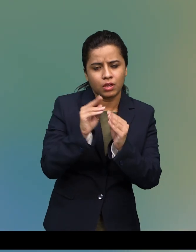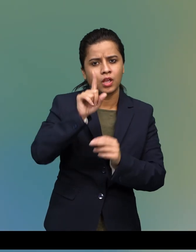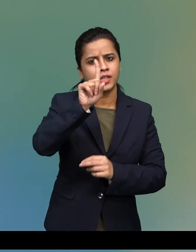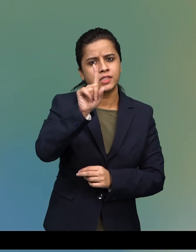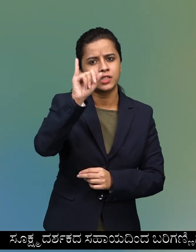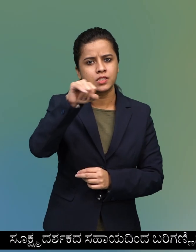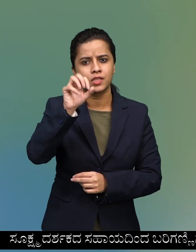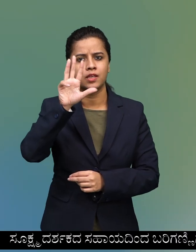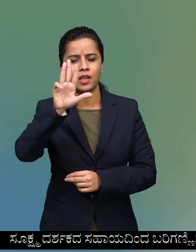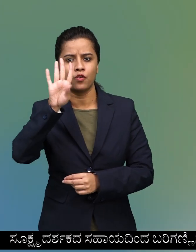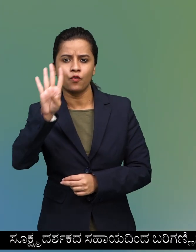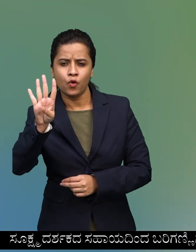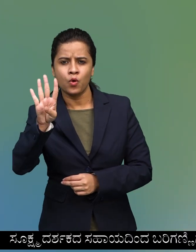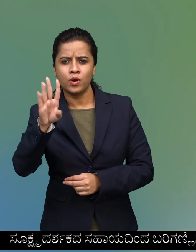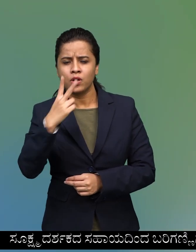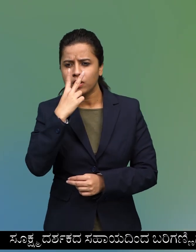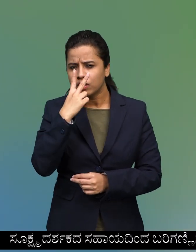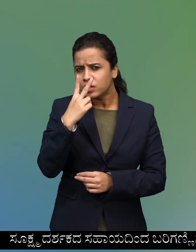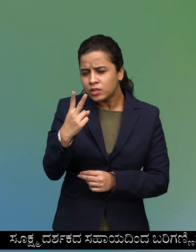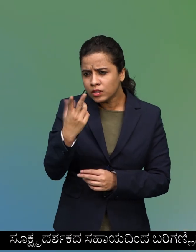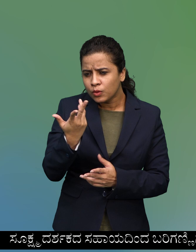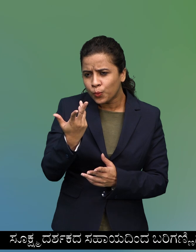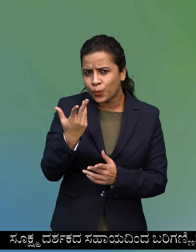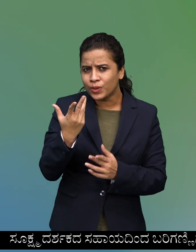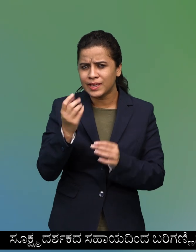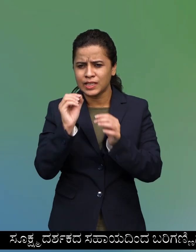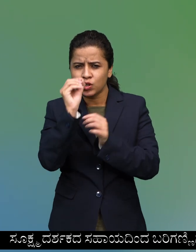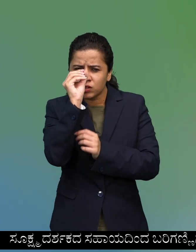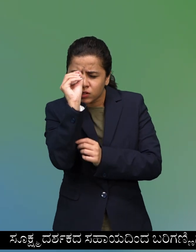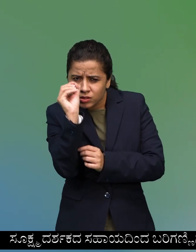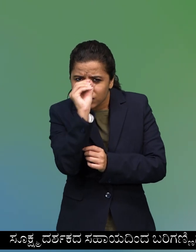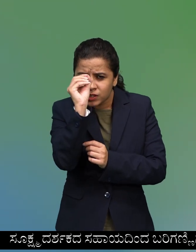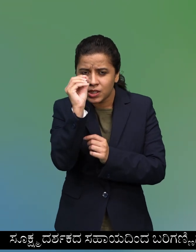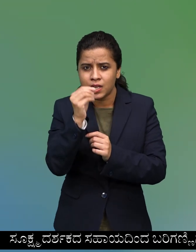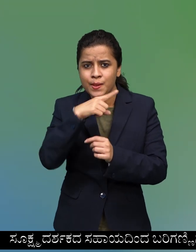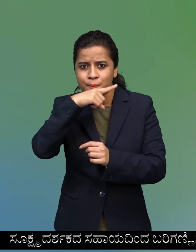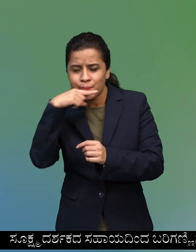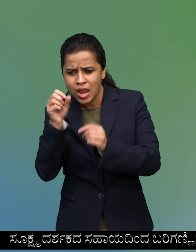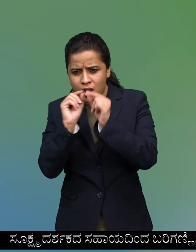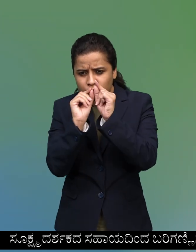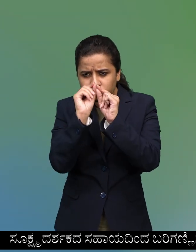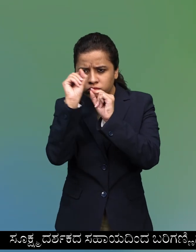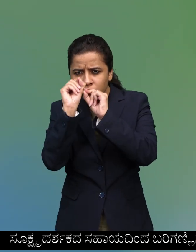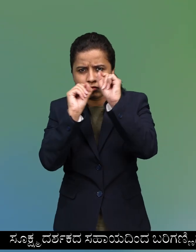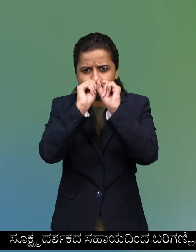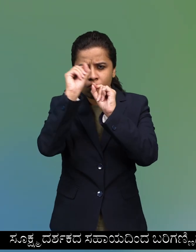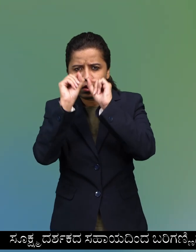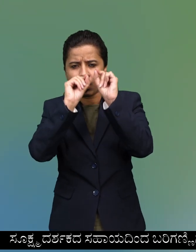1694ರವರೆಗೆ ಸೂಕ್ಷ್ಮದರ್ಶಕದ ಸಹಾಯದಿಂದ ಬರಿಗಣ್ಣಿಗೆ ಅಗೋಚರವಾಗಿರುವ ಚಿಕ್ಕ ರಕ್ತನಾಳಗಳನ್ನು ನೋಡಬಹುದು.